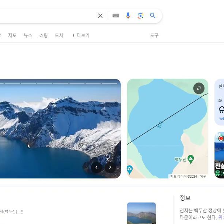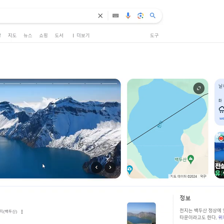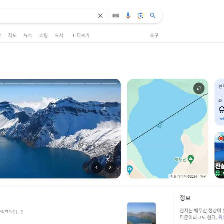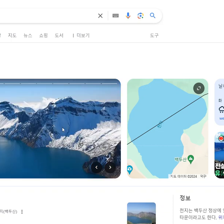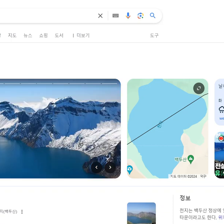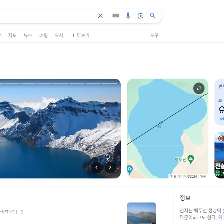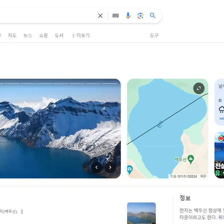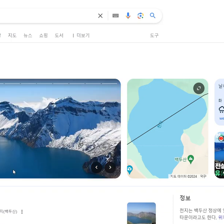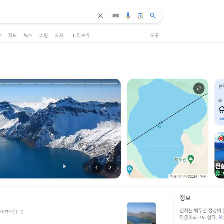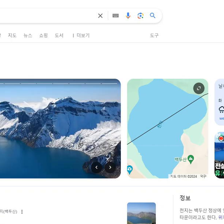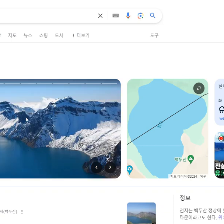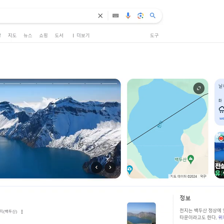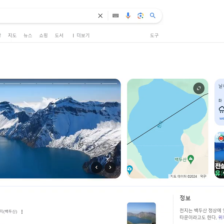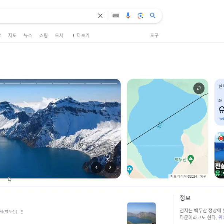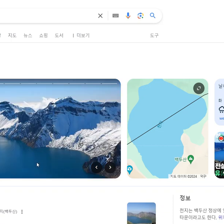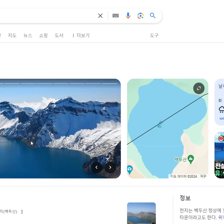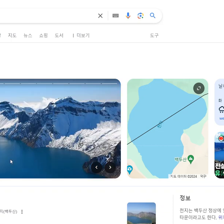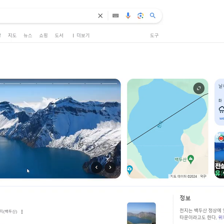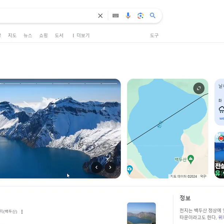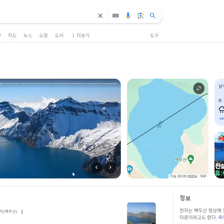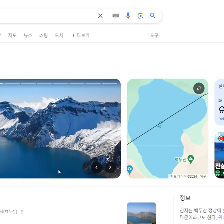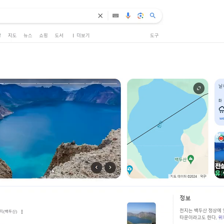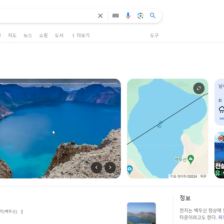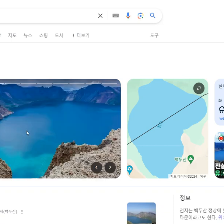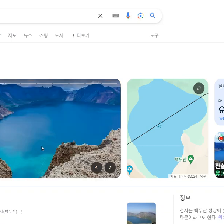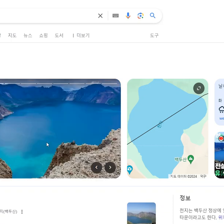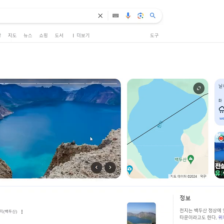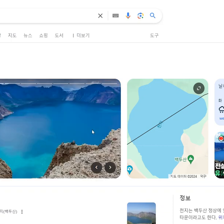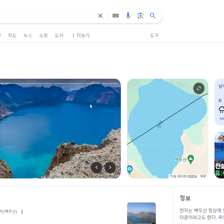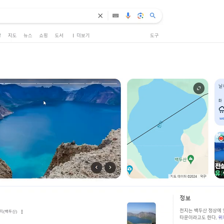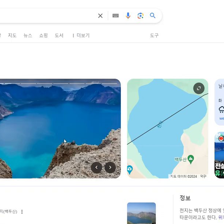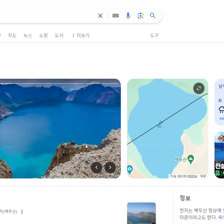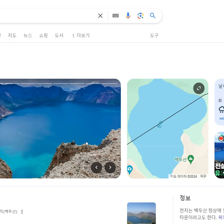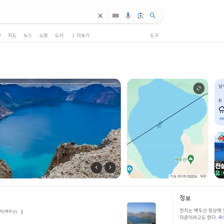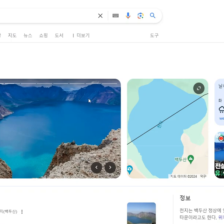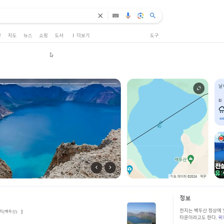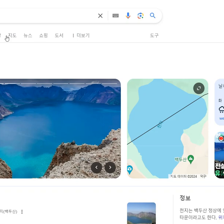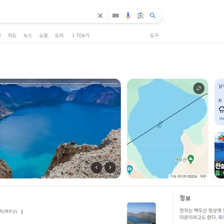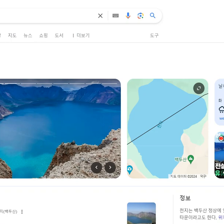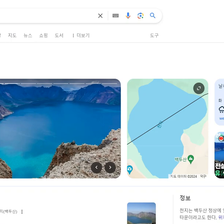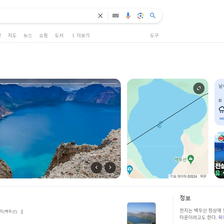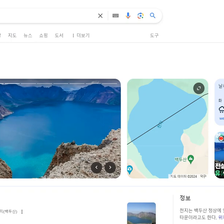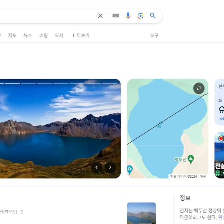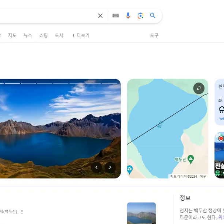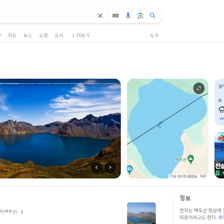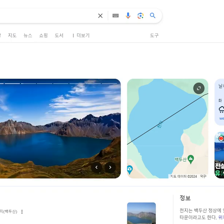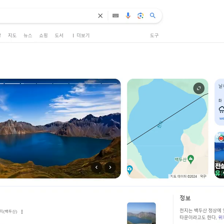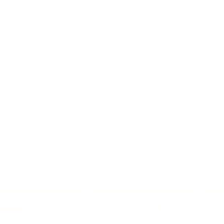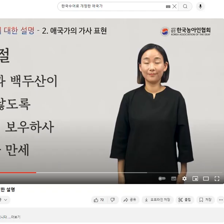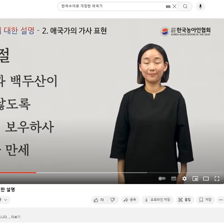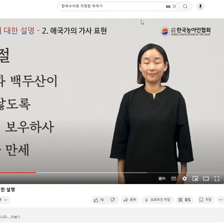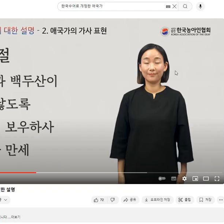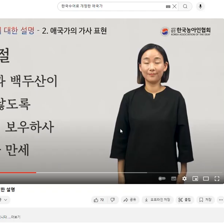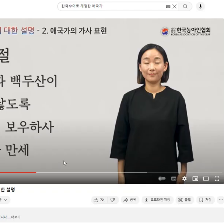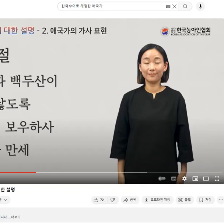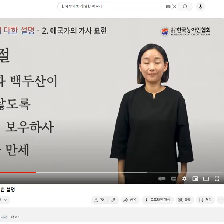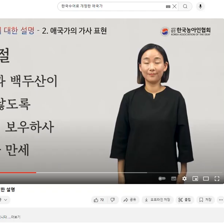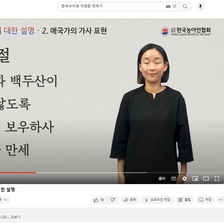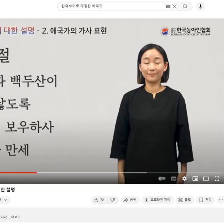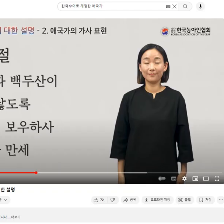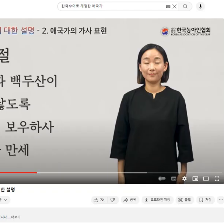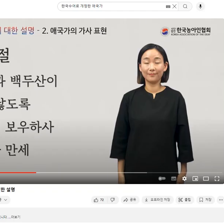그러니까 그 정상에 큰 호수가 있죠. 천지를 이렇게 담고 있는 이